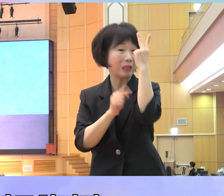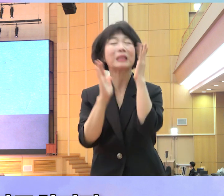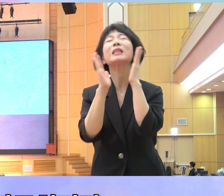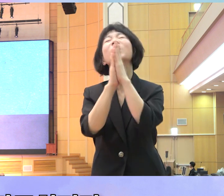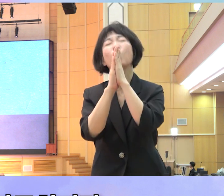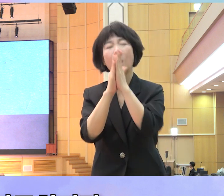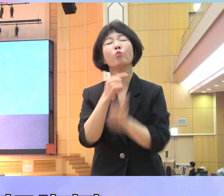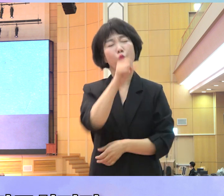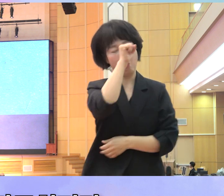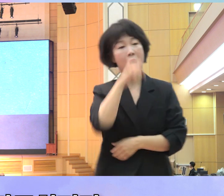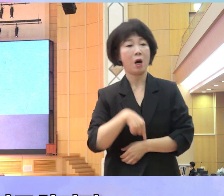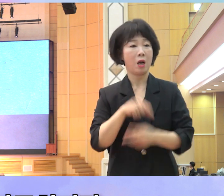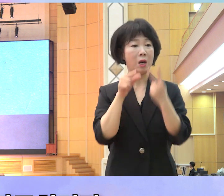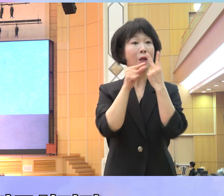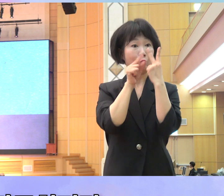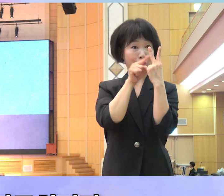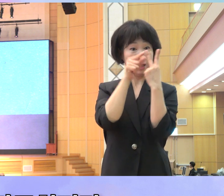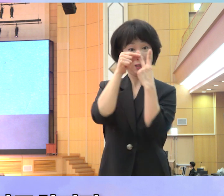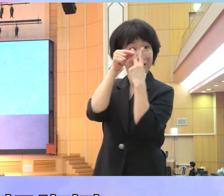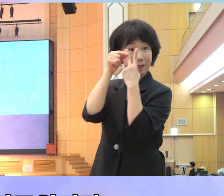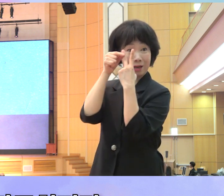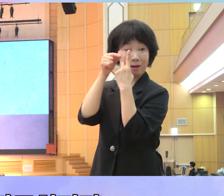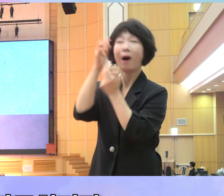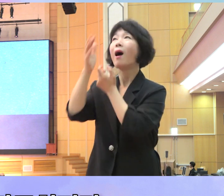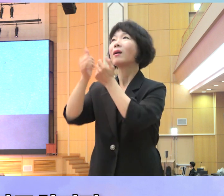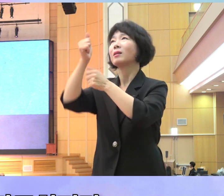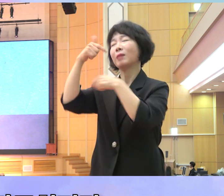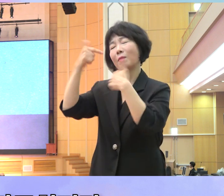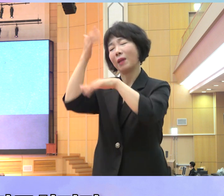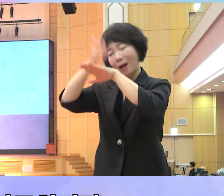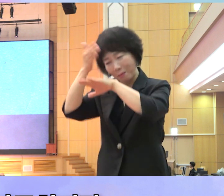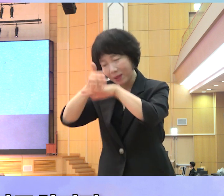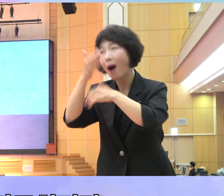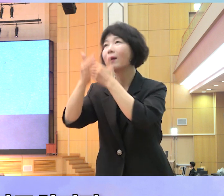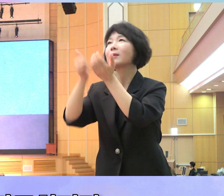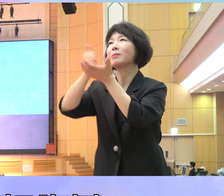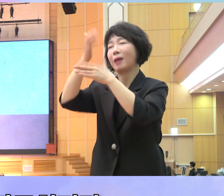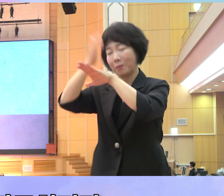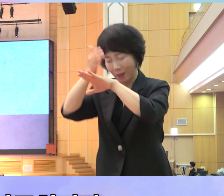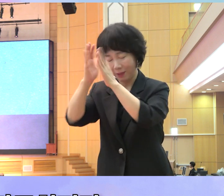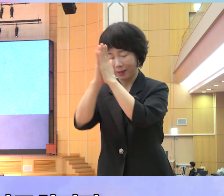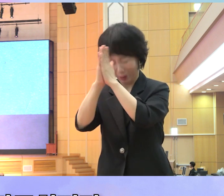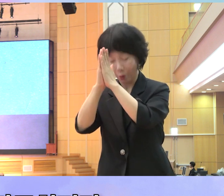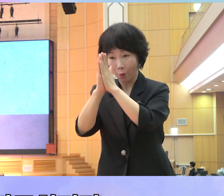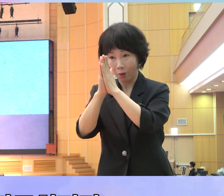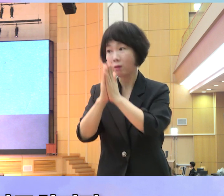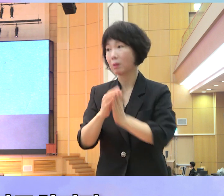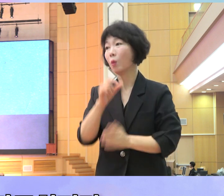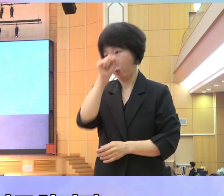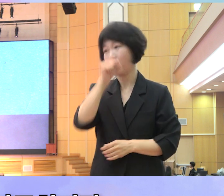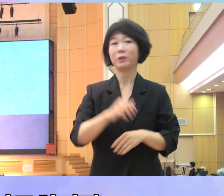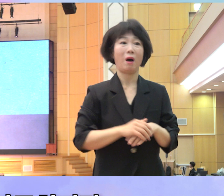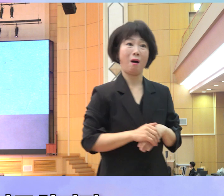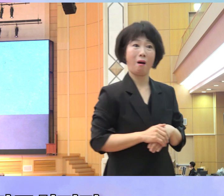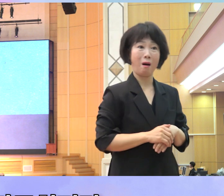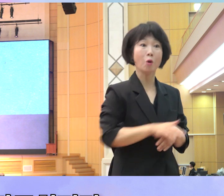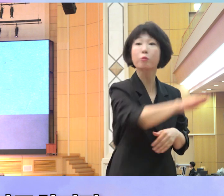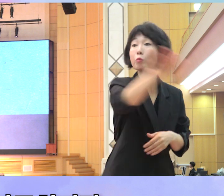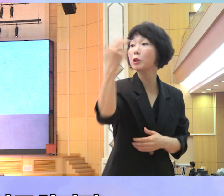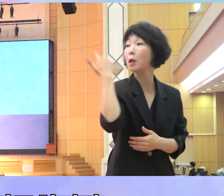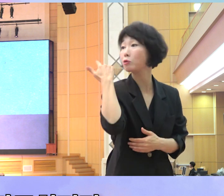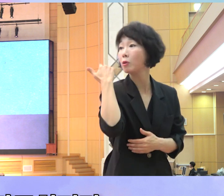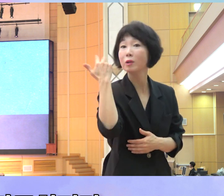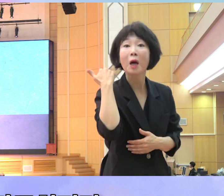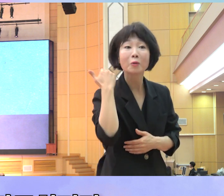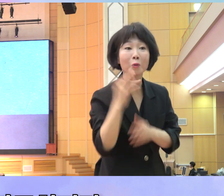뭐냐? 맨 마지막은 감사로 끝내는 거. 하나님 감사합니다. 내가 이번 주에 6일 동안